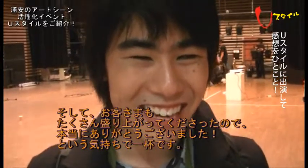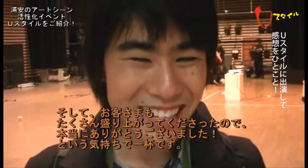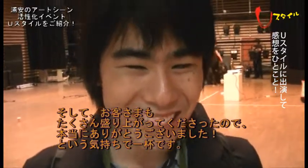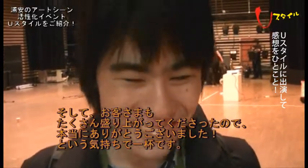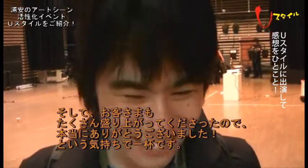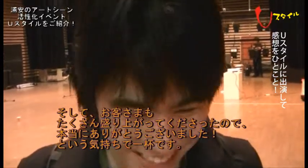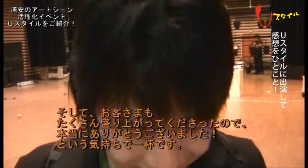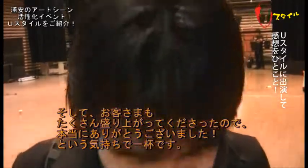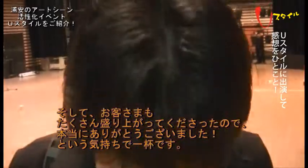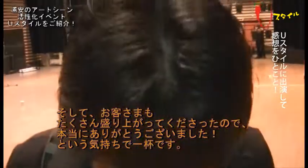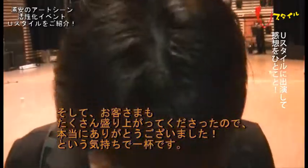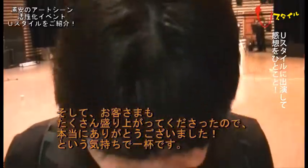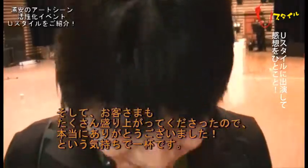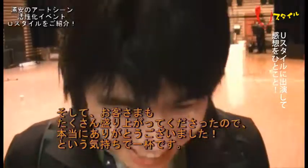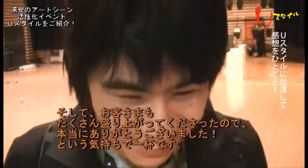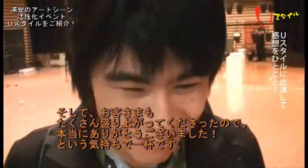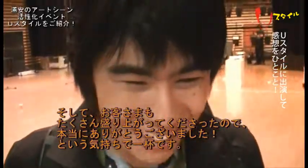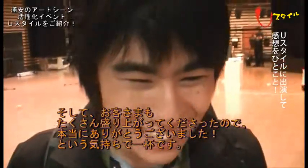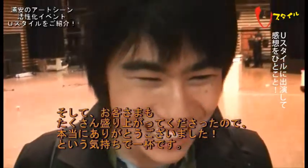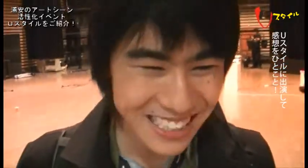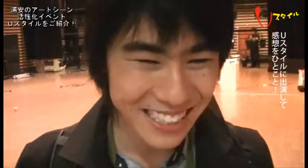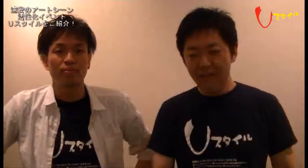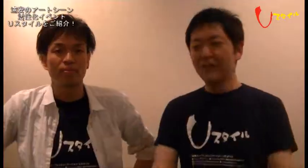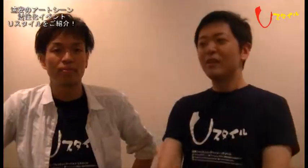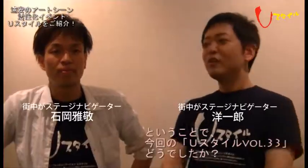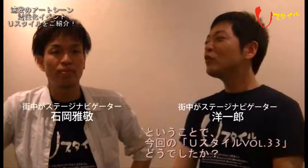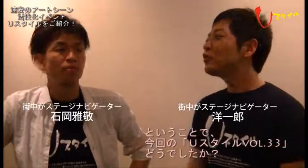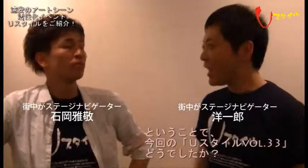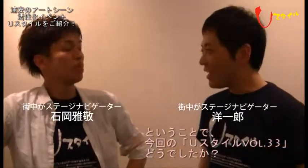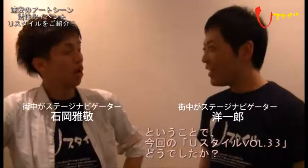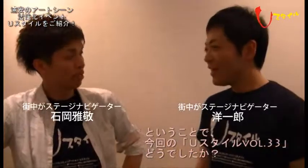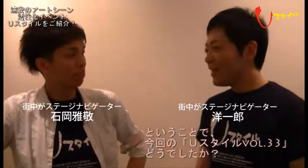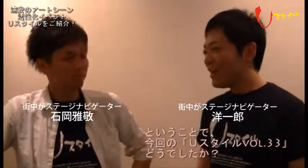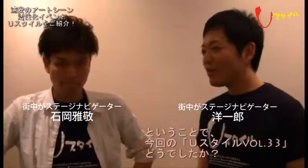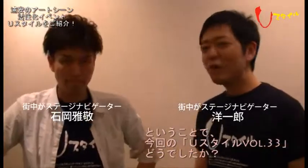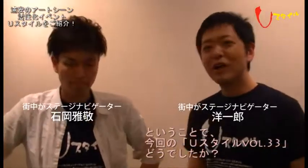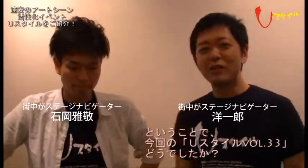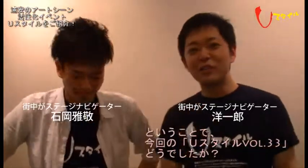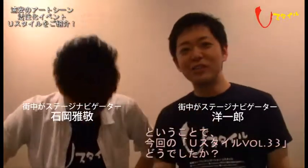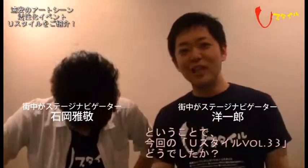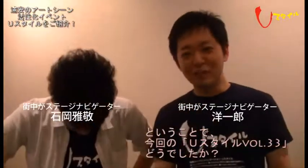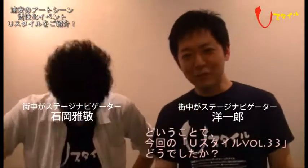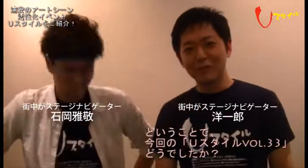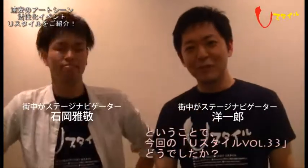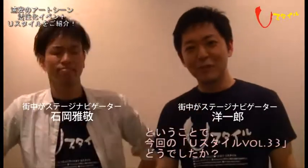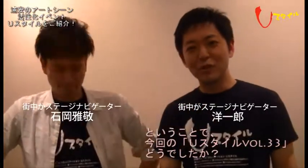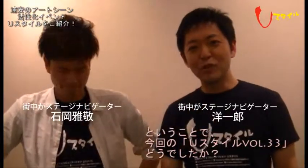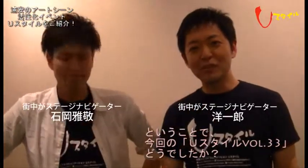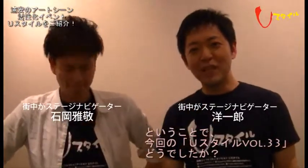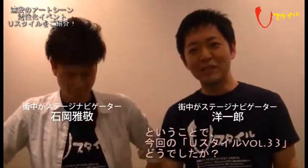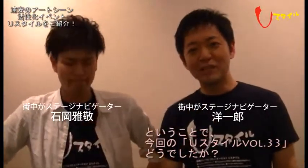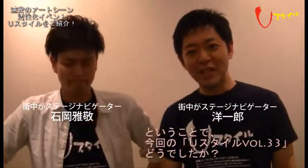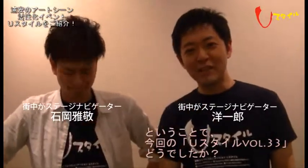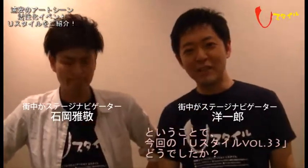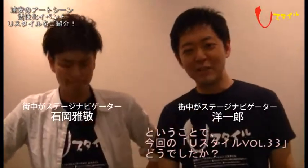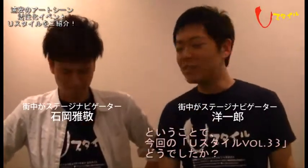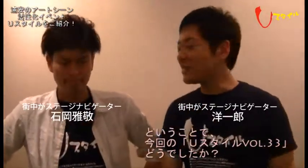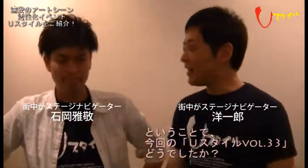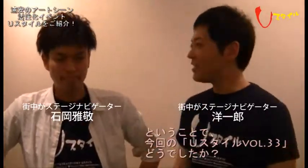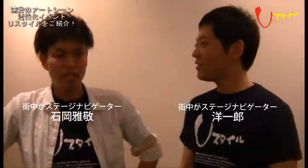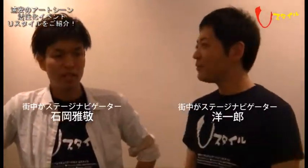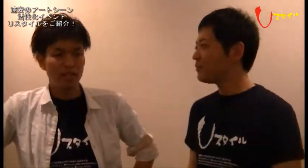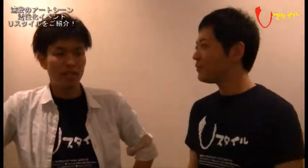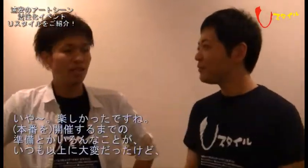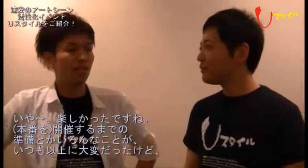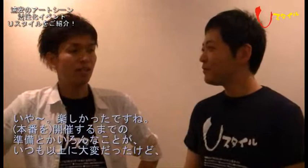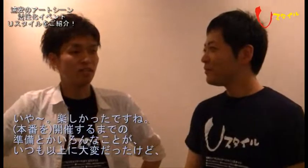ありがとうございましたという気持ちでいっぱいですということではい今回の u stylevol 30さあどうでし